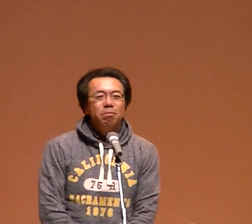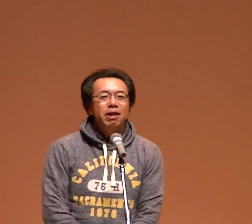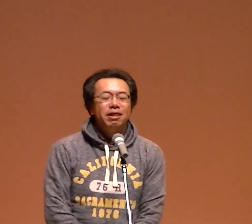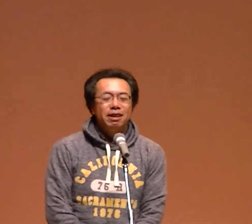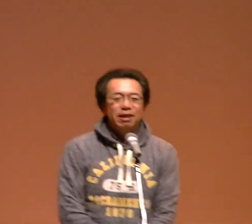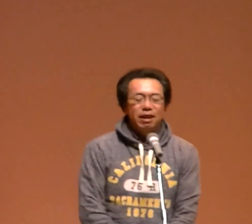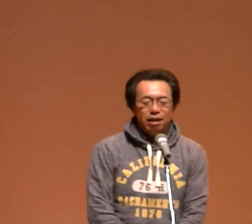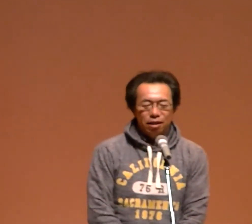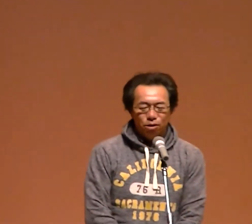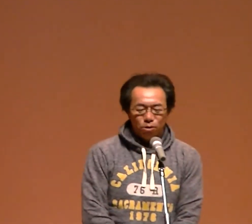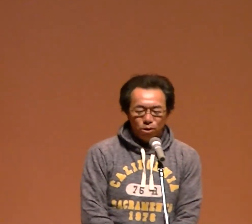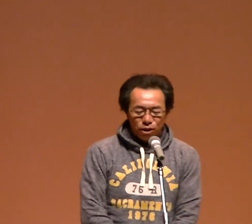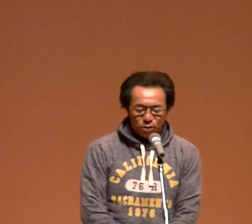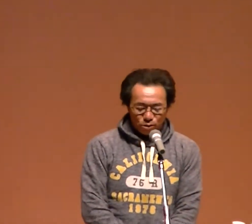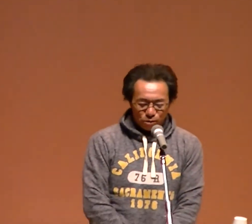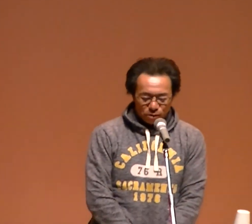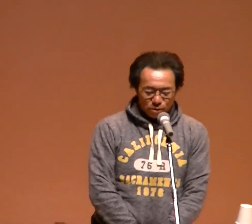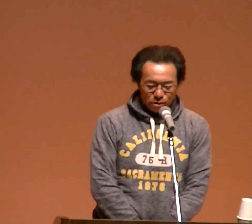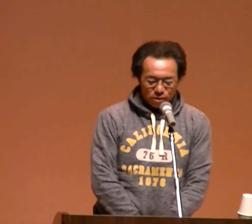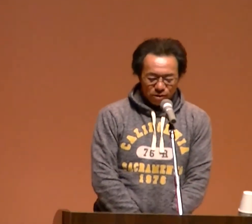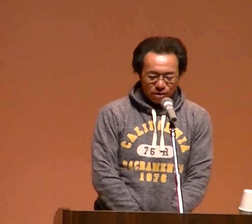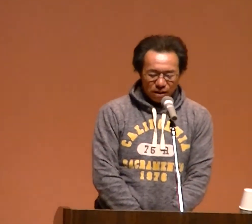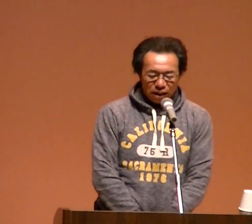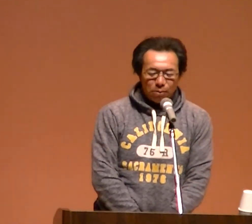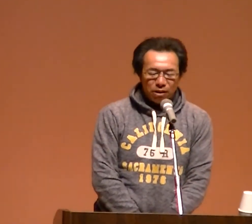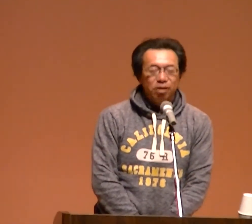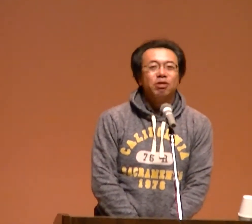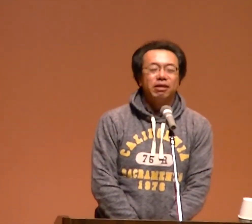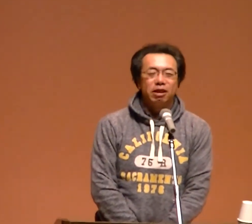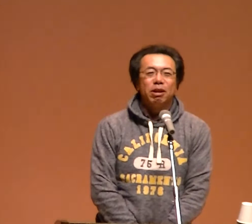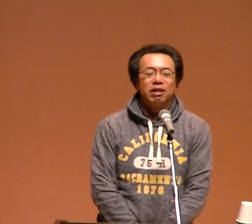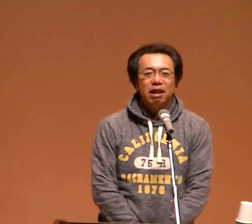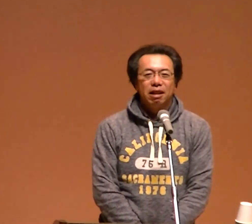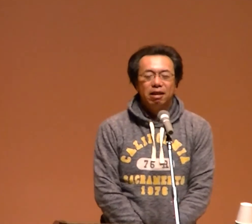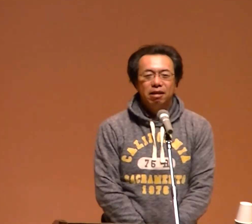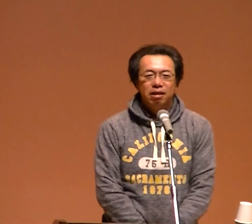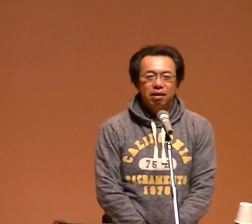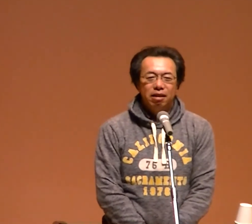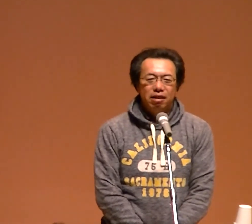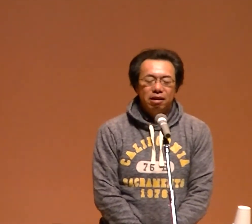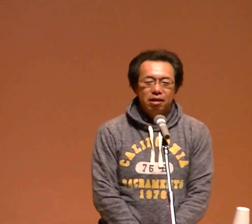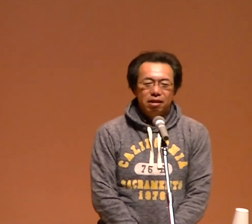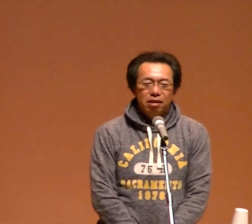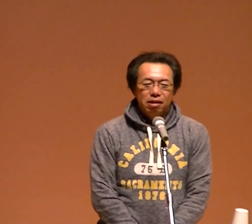今鮮明に、その当時のことを頭に浮かんできました、